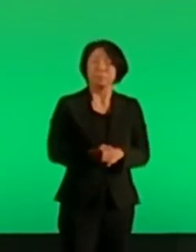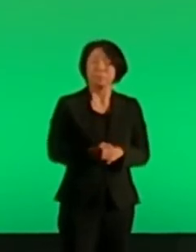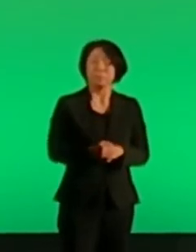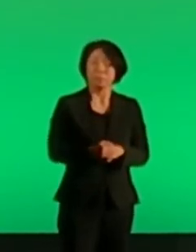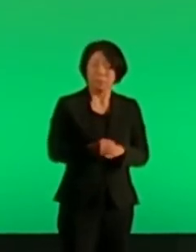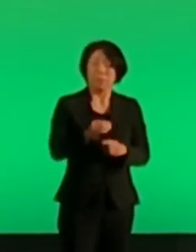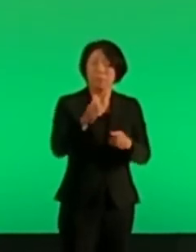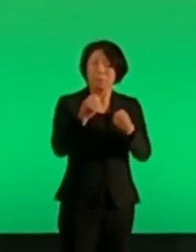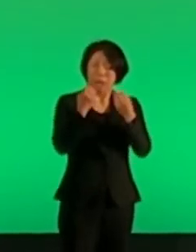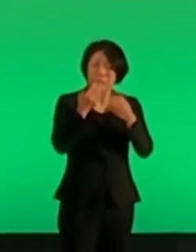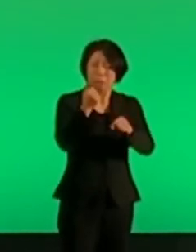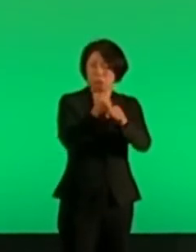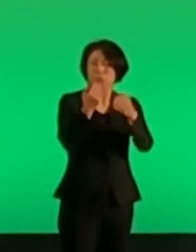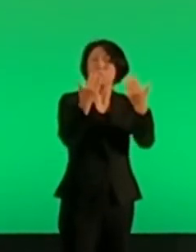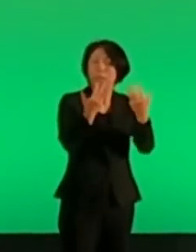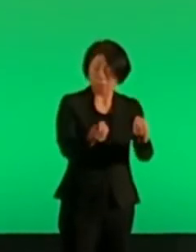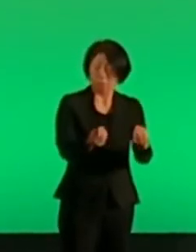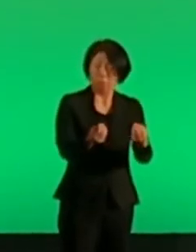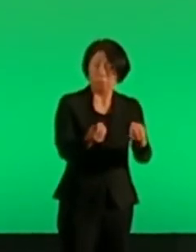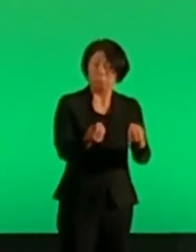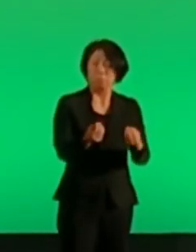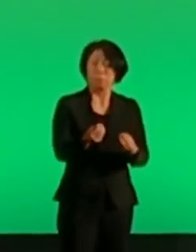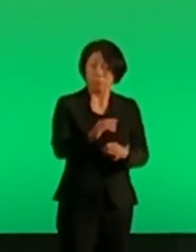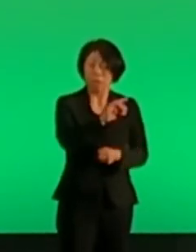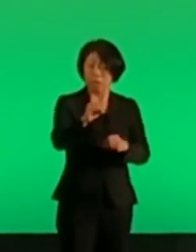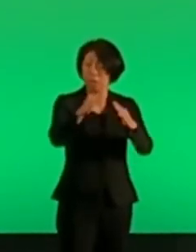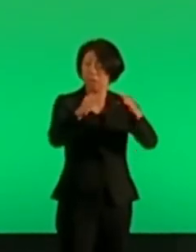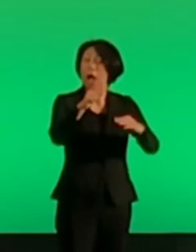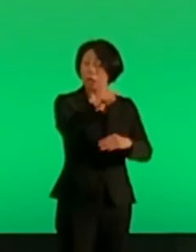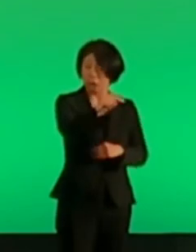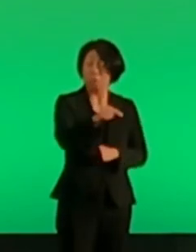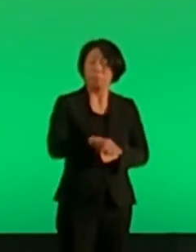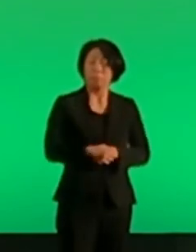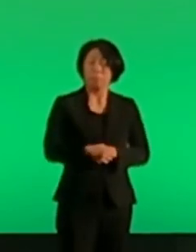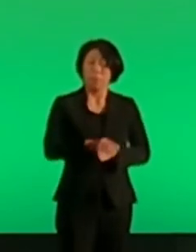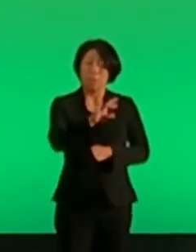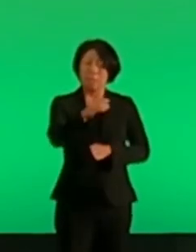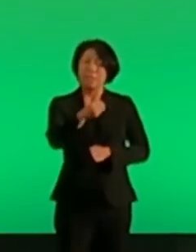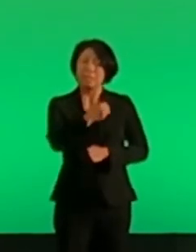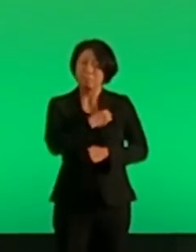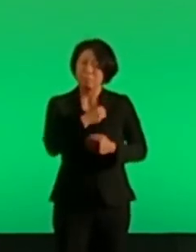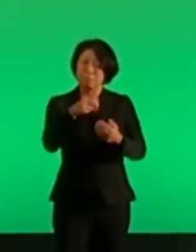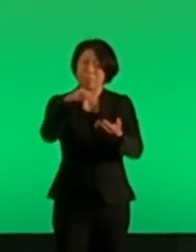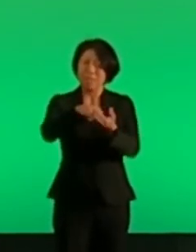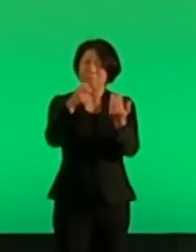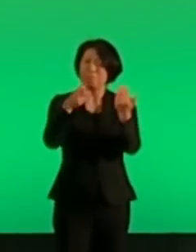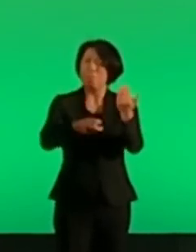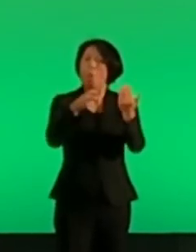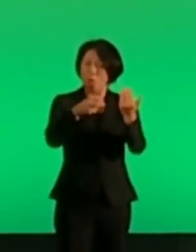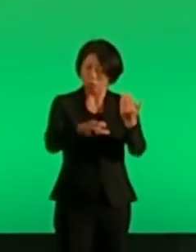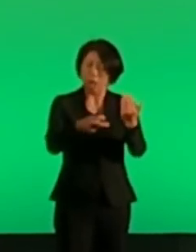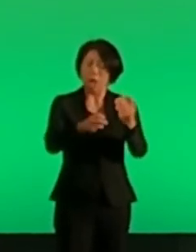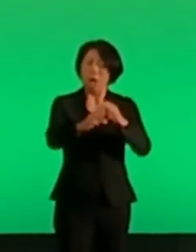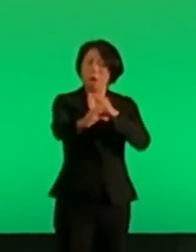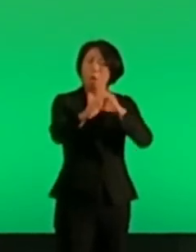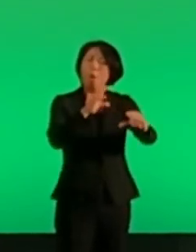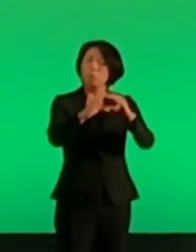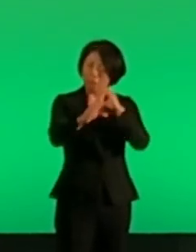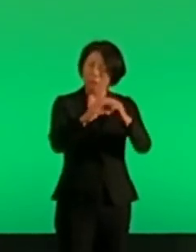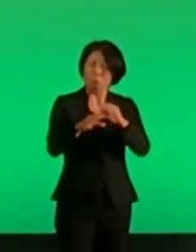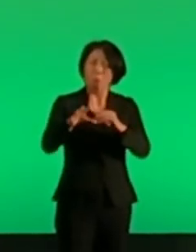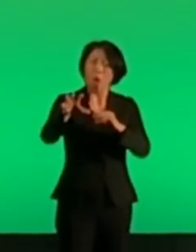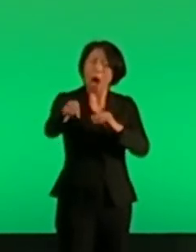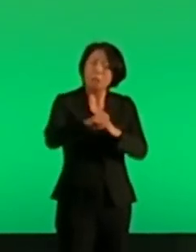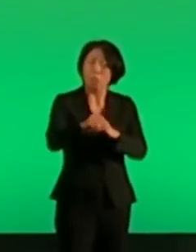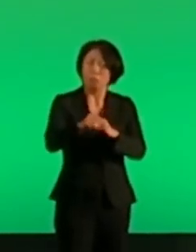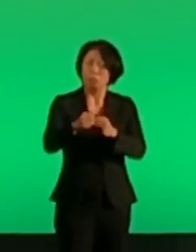いただきました。そしたら議会の方はですね、議員立法でコミュニケーションを確保する